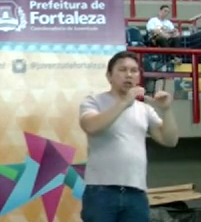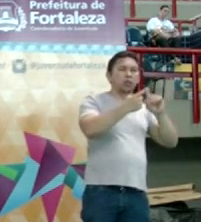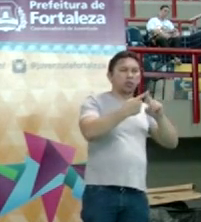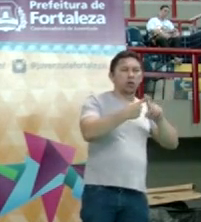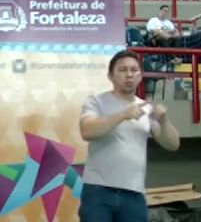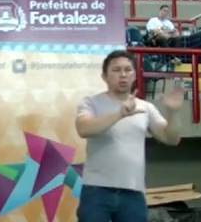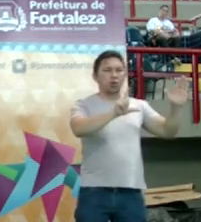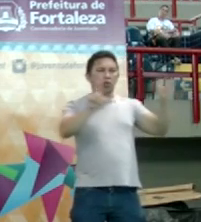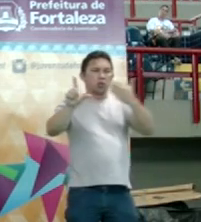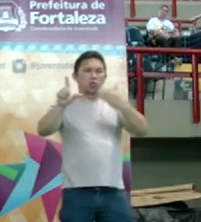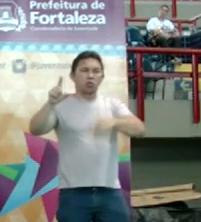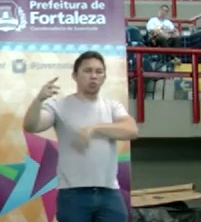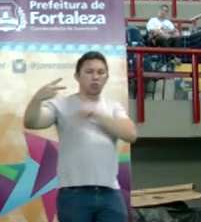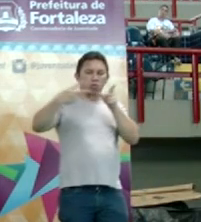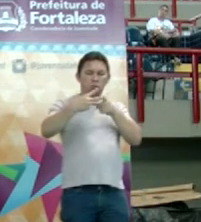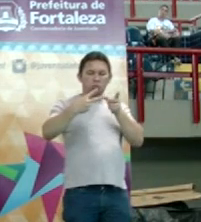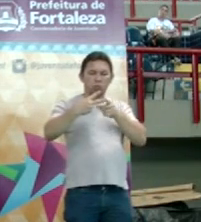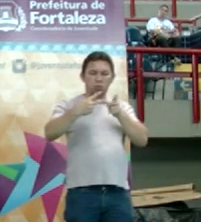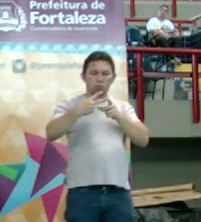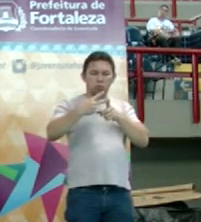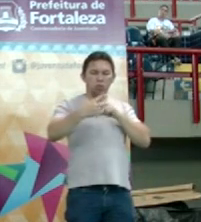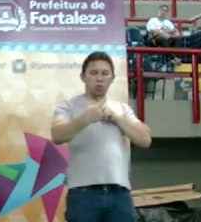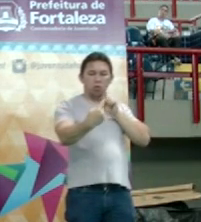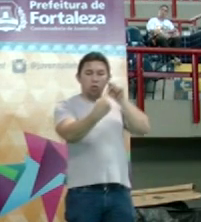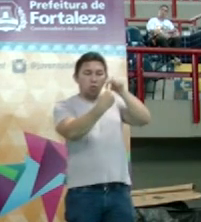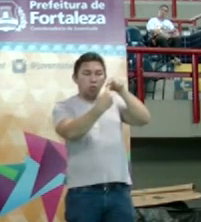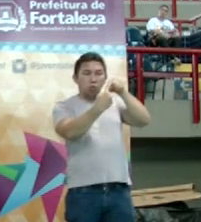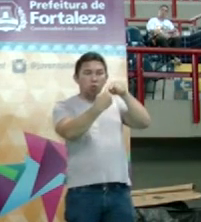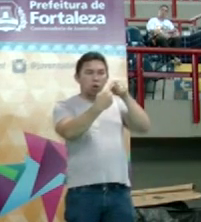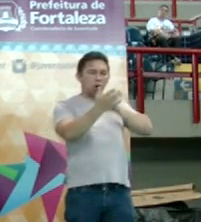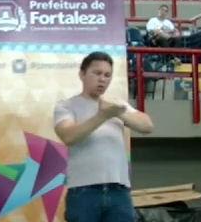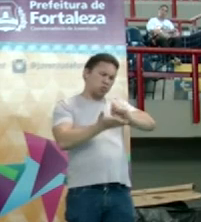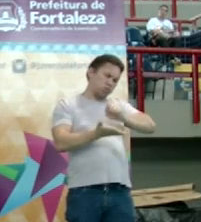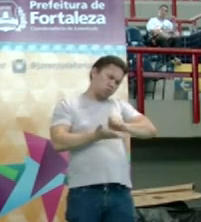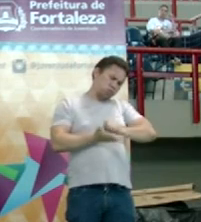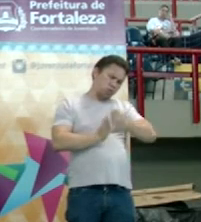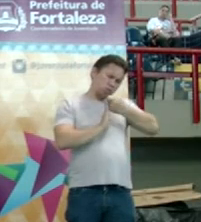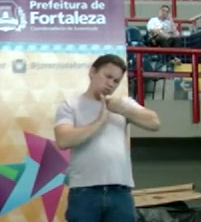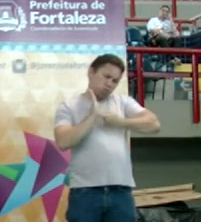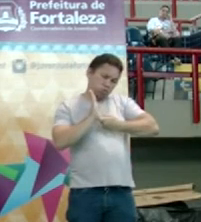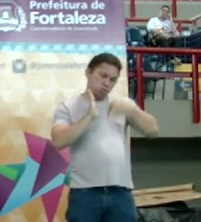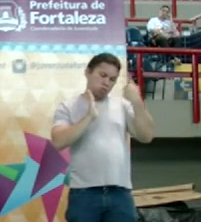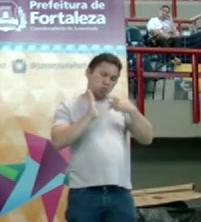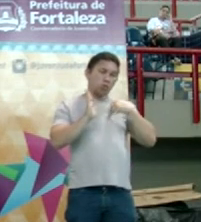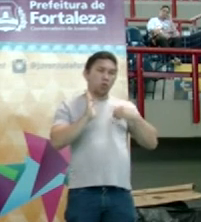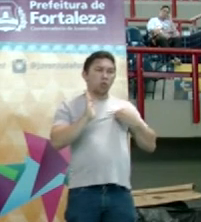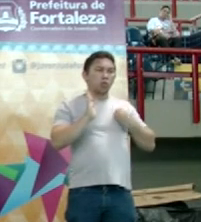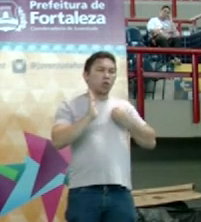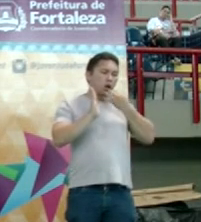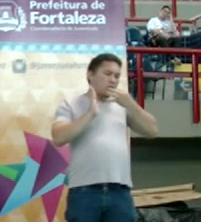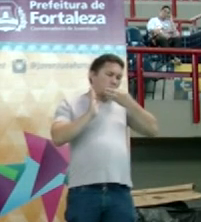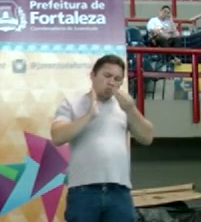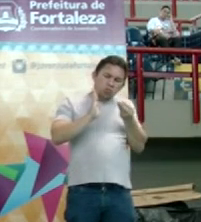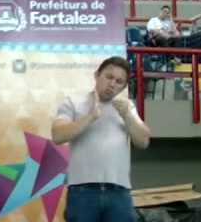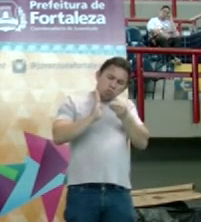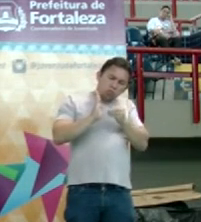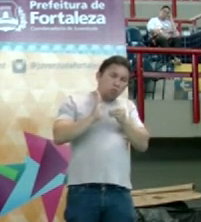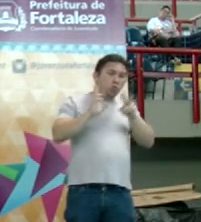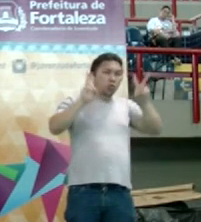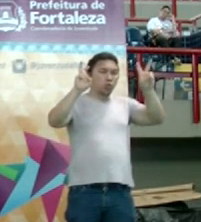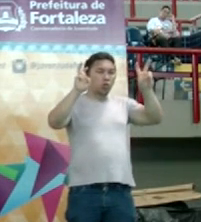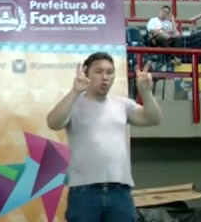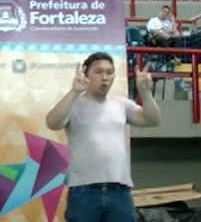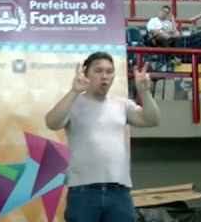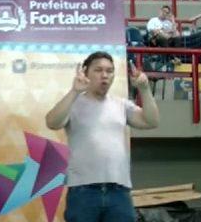nosso slide, qual é o meu objetivo quando eu escrevo numa redação? As minhas opiniões a respeito de